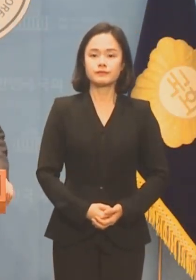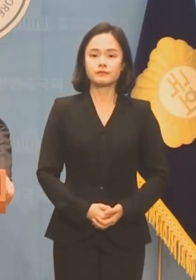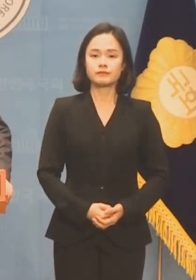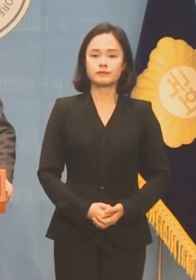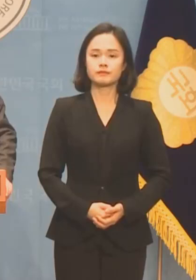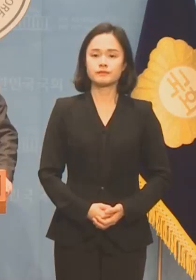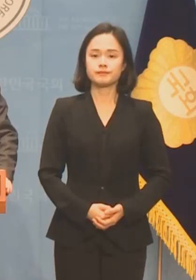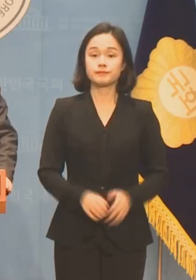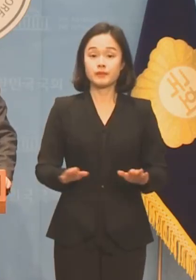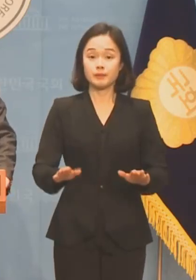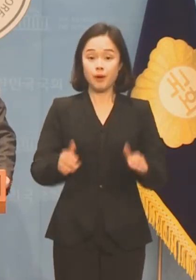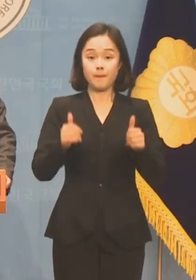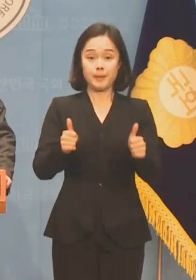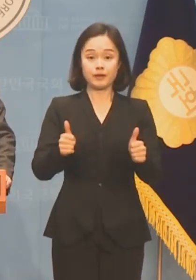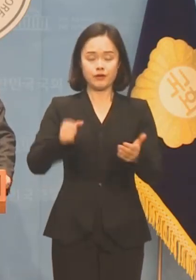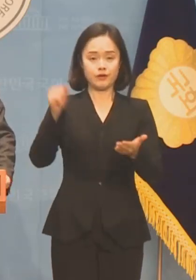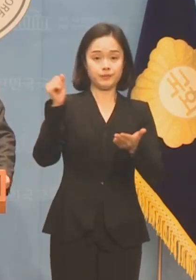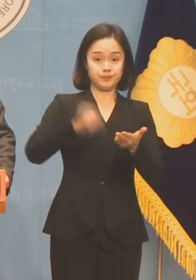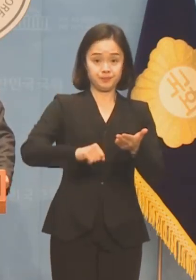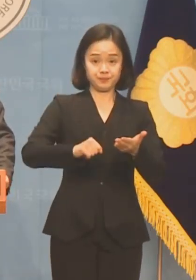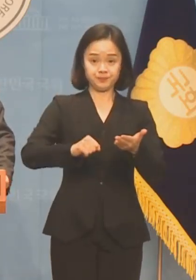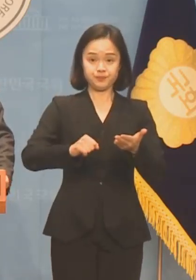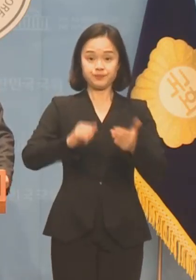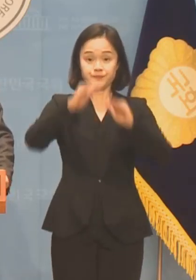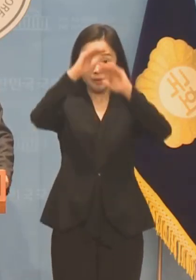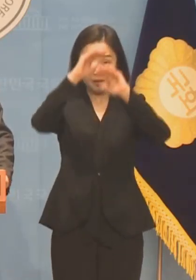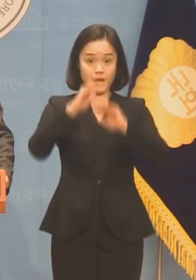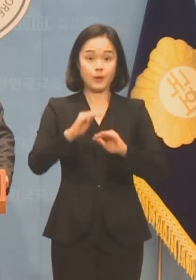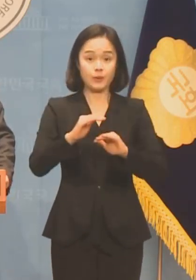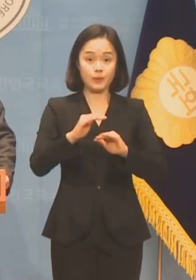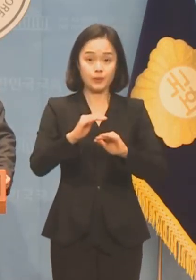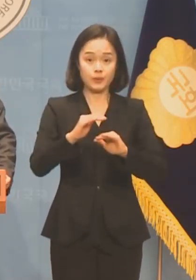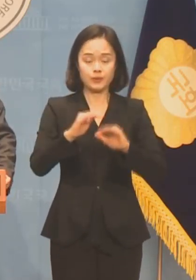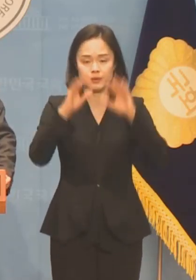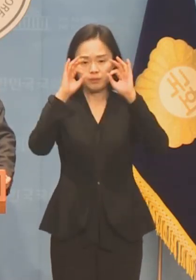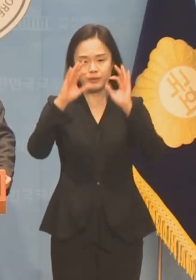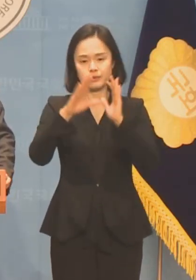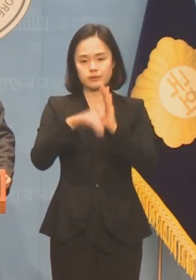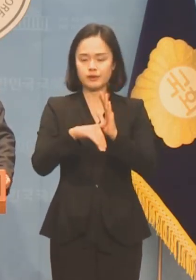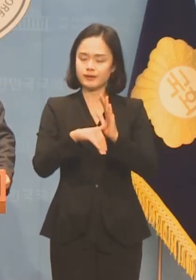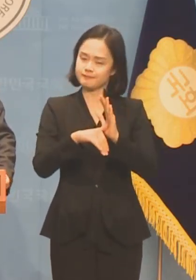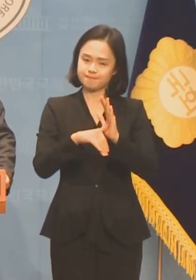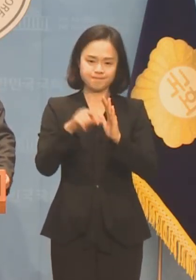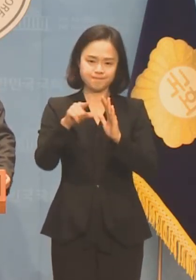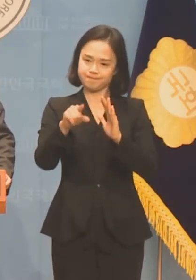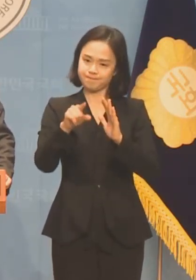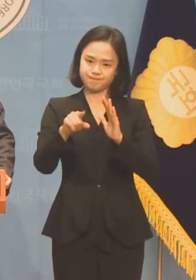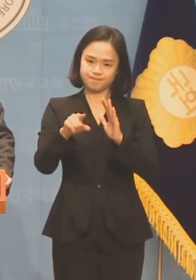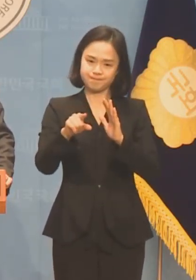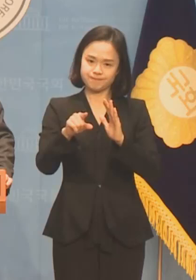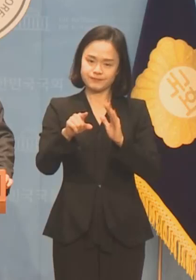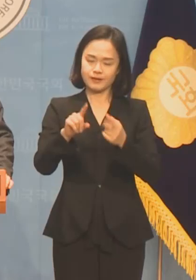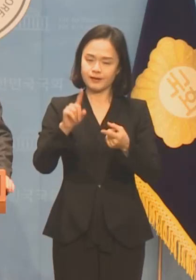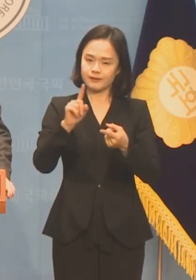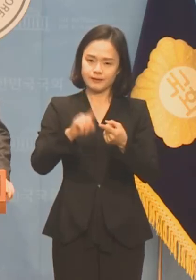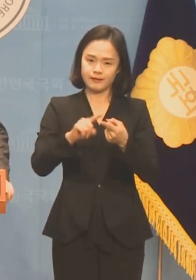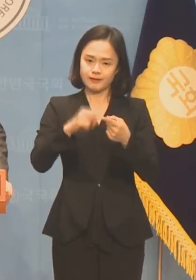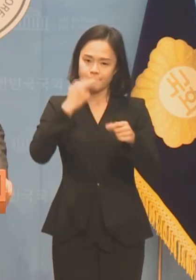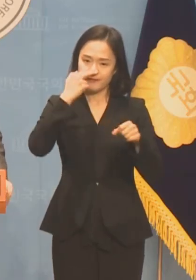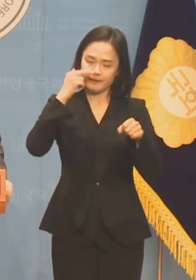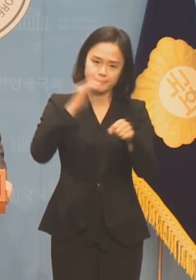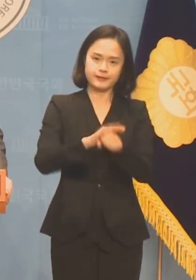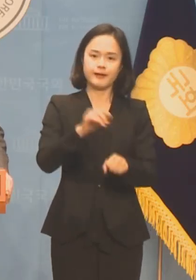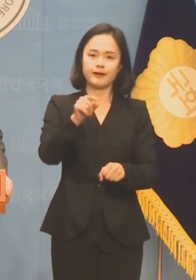이번 판결에 그 양형이 좀 부당하다는 내용에 대해서 설명이 위법한 것 같아가지고 제가